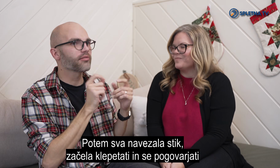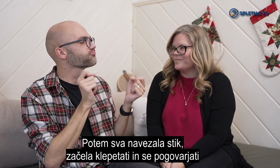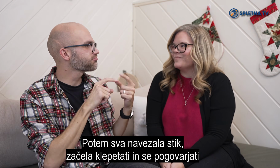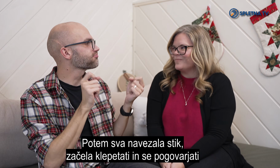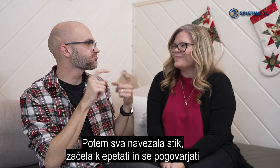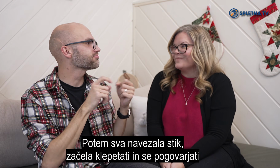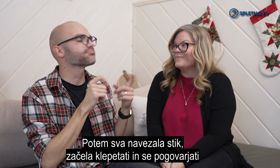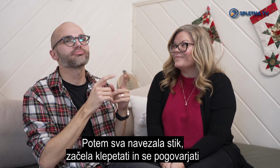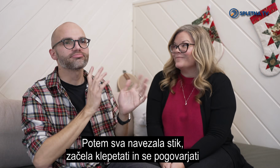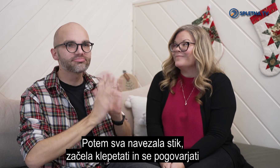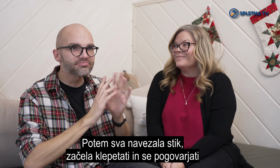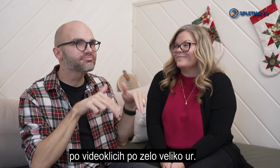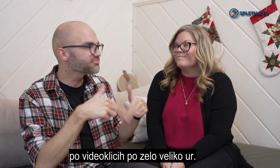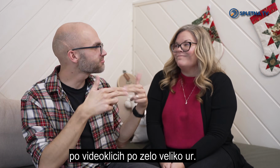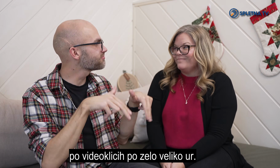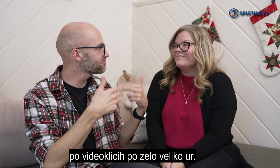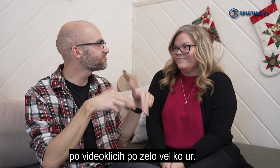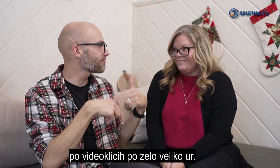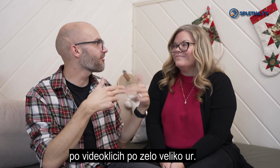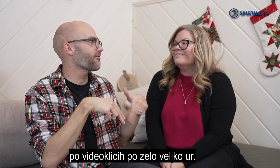in se pogovarjati po videoklicih po zelo veliko ur.